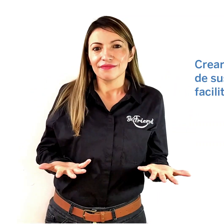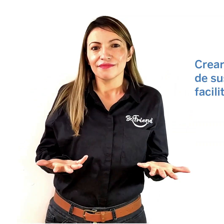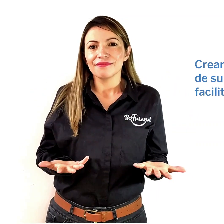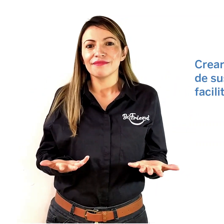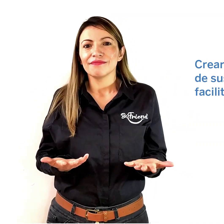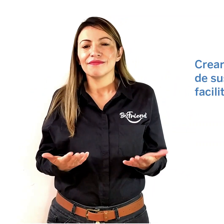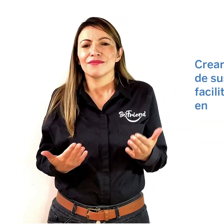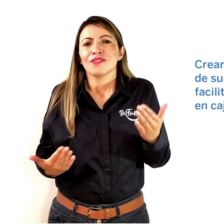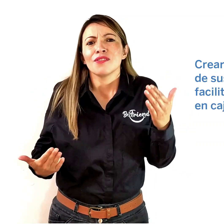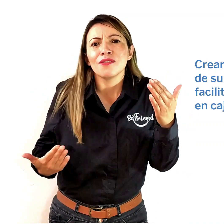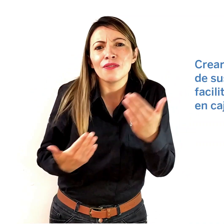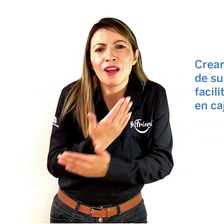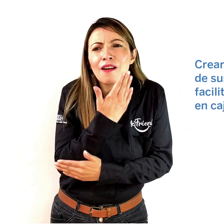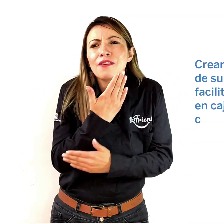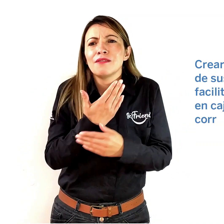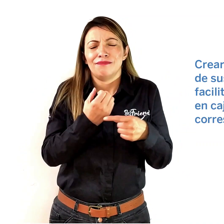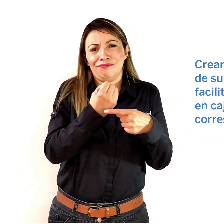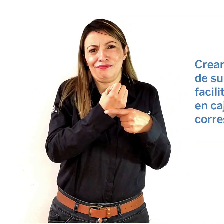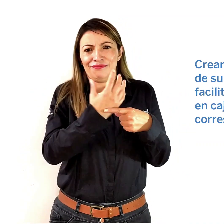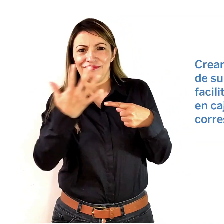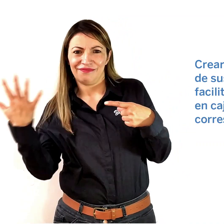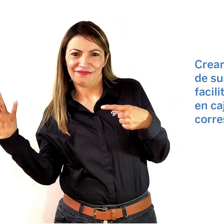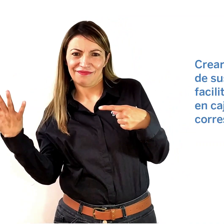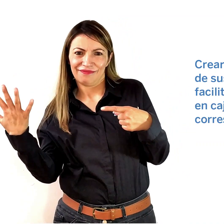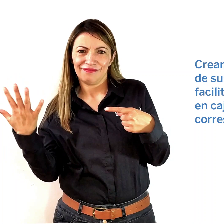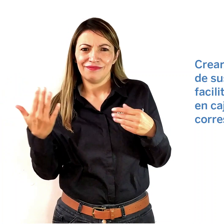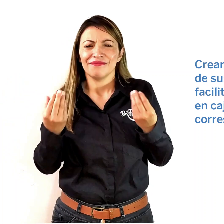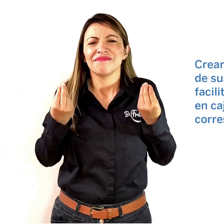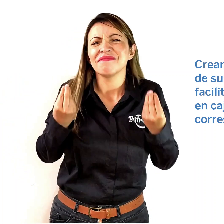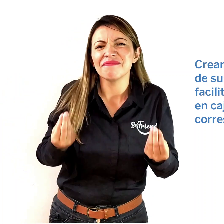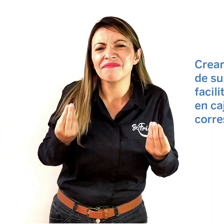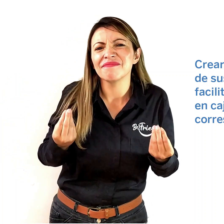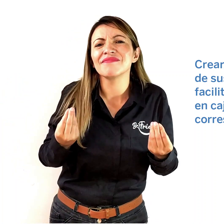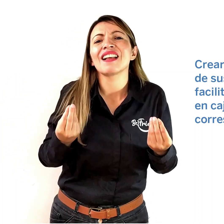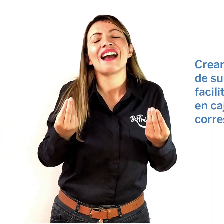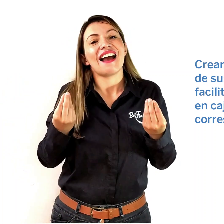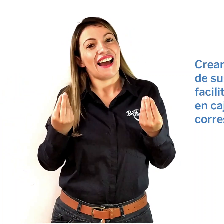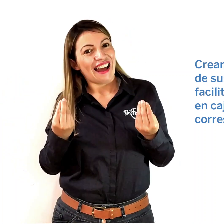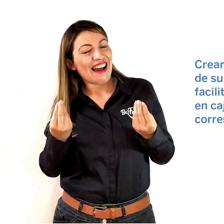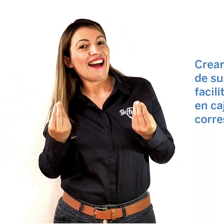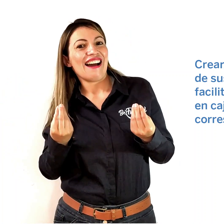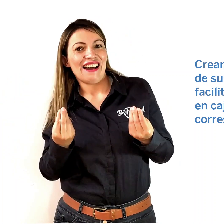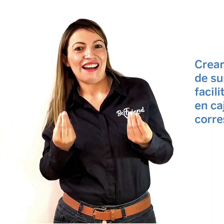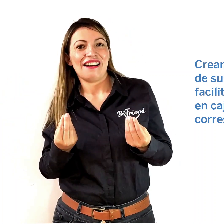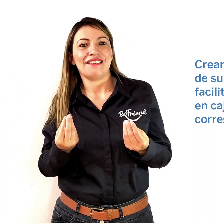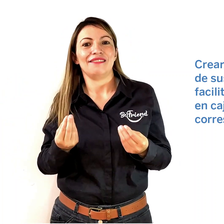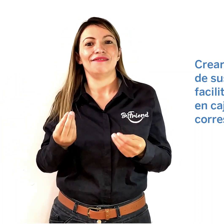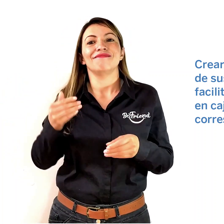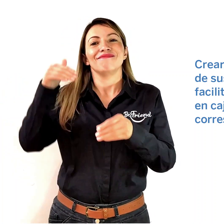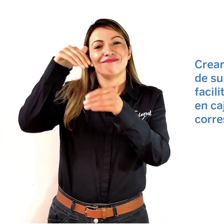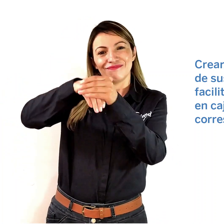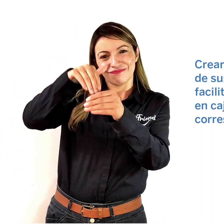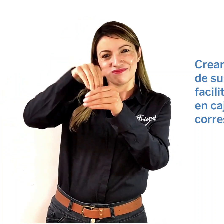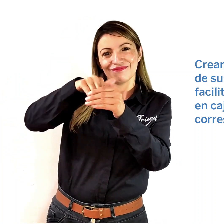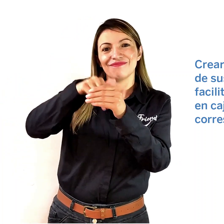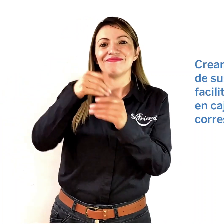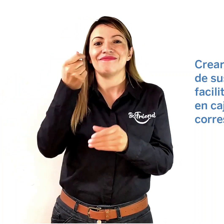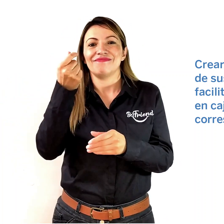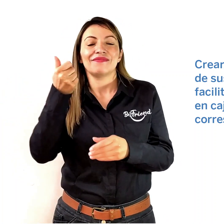Crearemos cuentas para pago de sus mesadas pensionales, facilitándole disponer de tu dinero en cajeros automáticos, corresponsales o